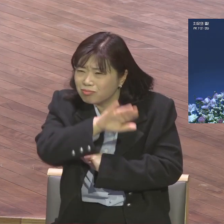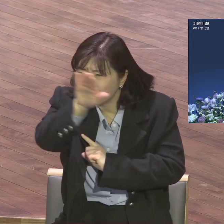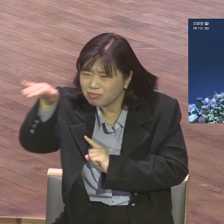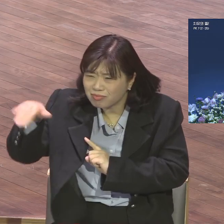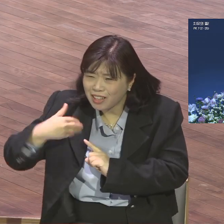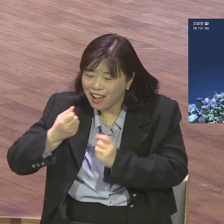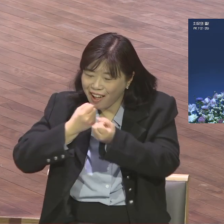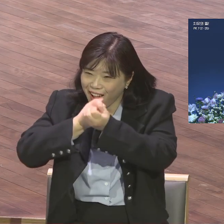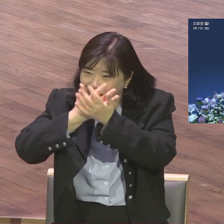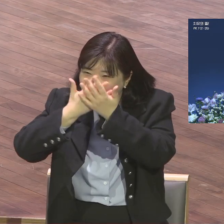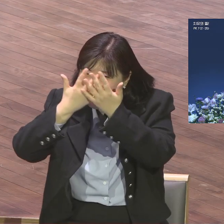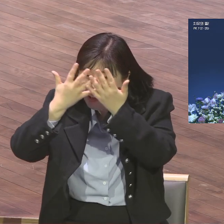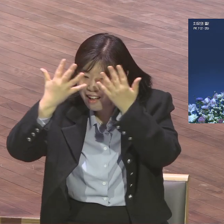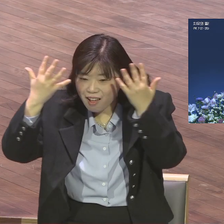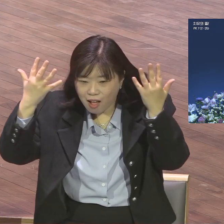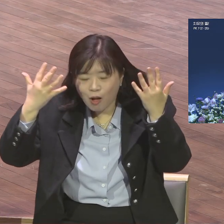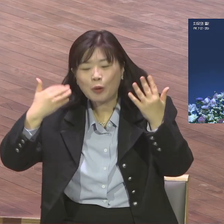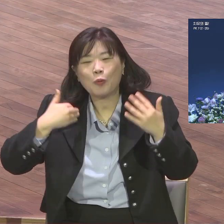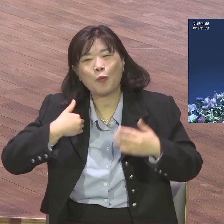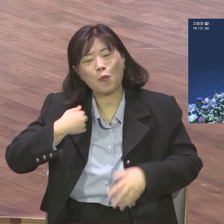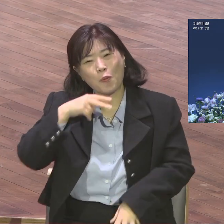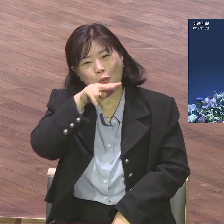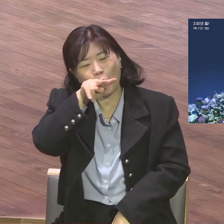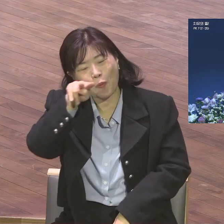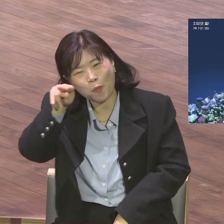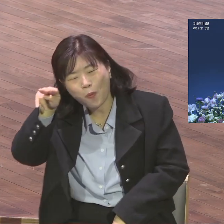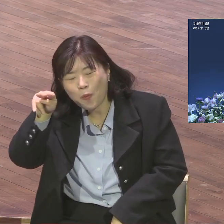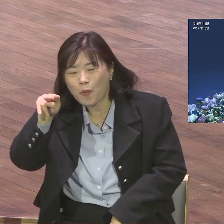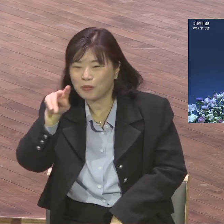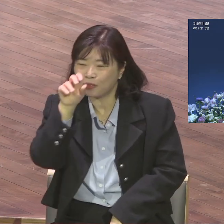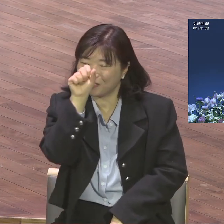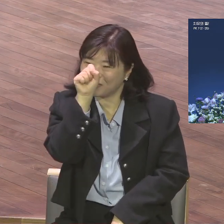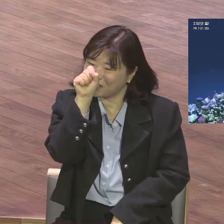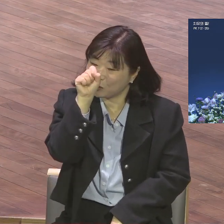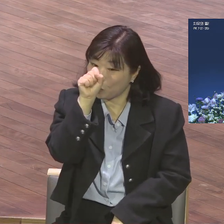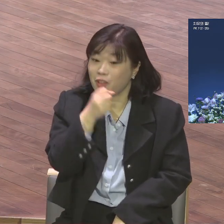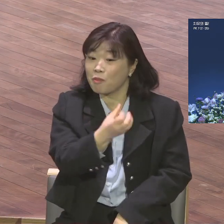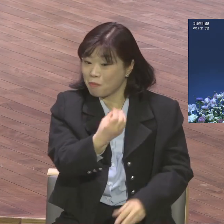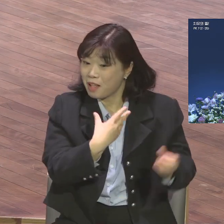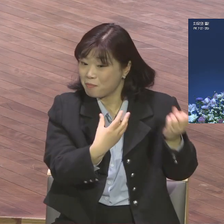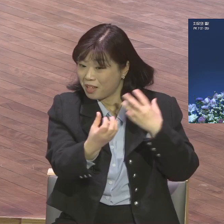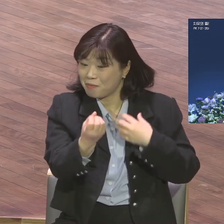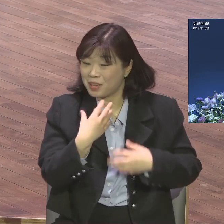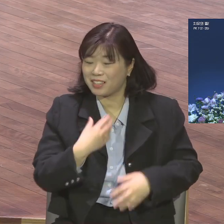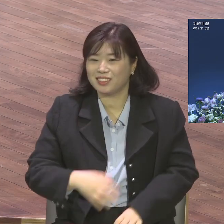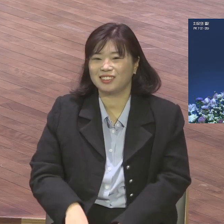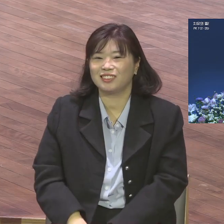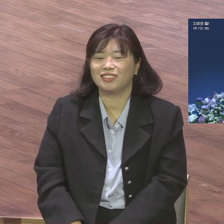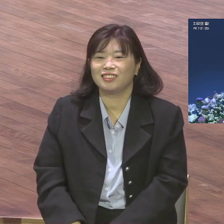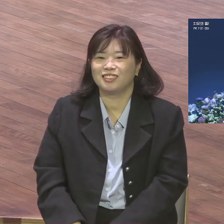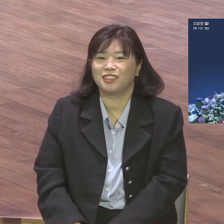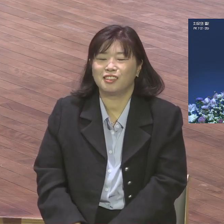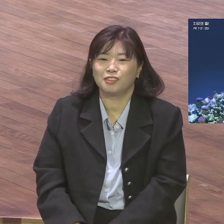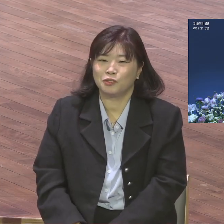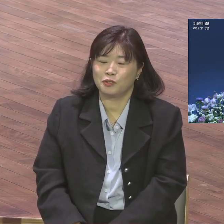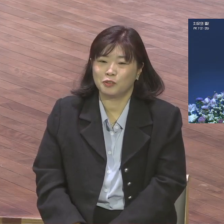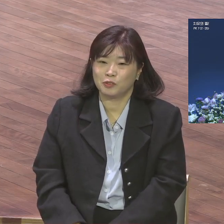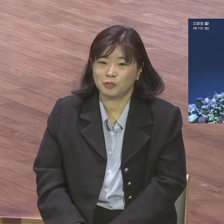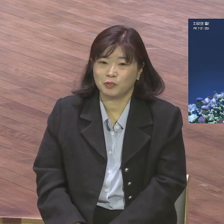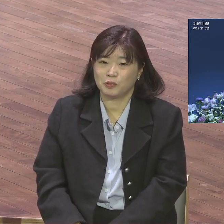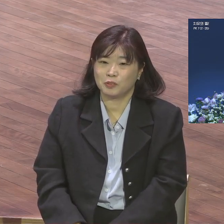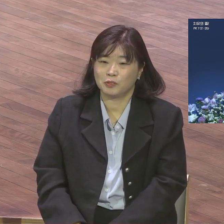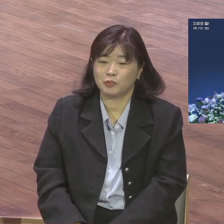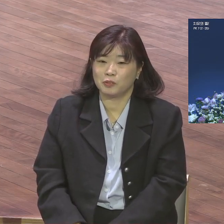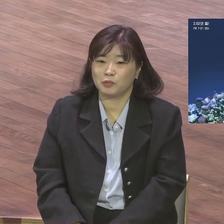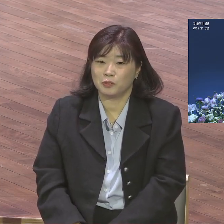교회가 좀 제대로 보기가 좋아요. 차갔어. 세 가족들이 왔는데 이분들을 어떻게 해야 돼요? 새